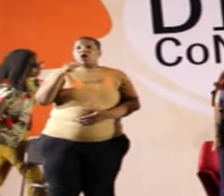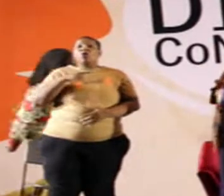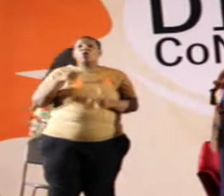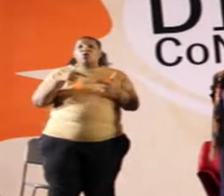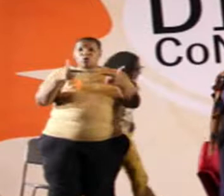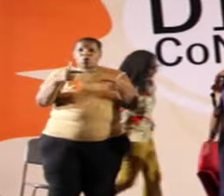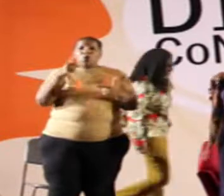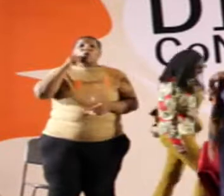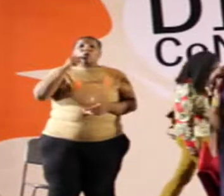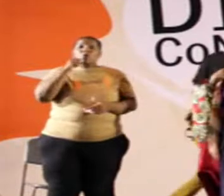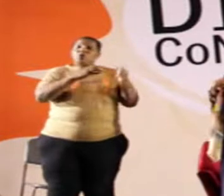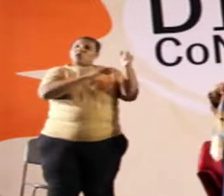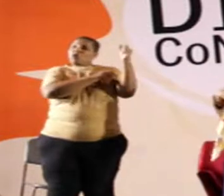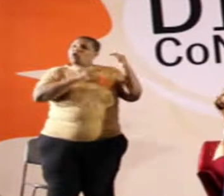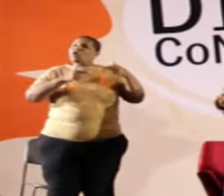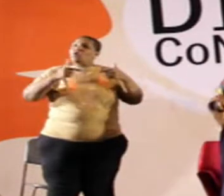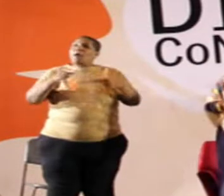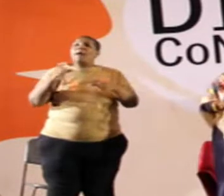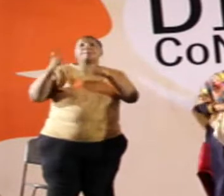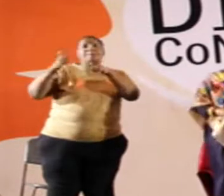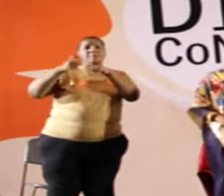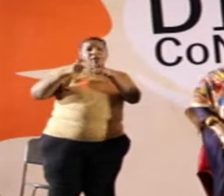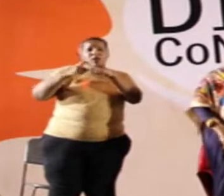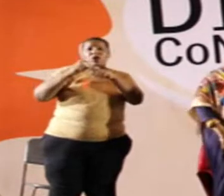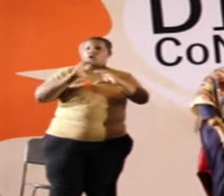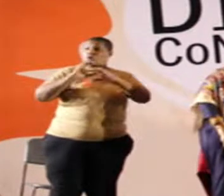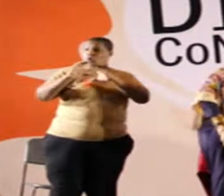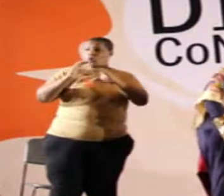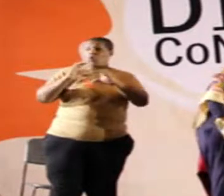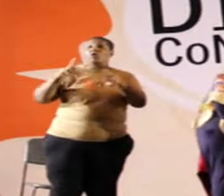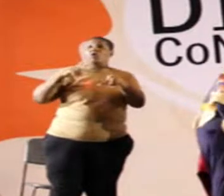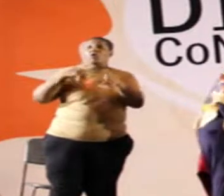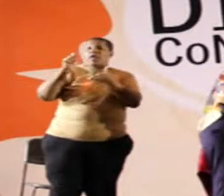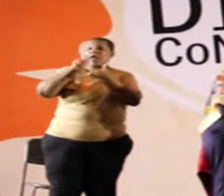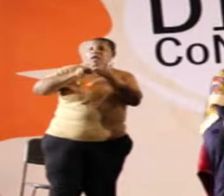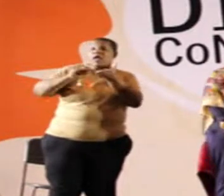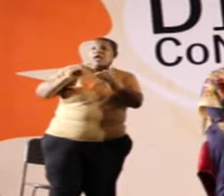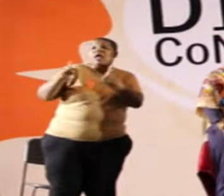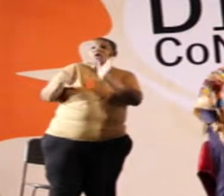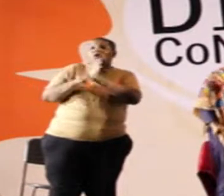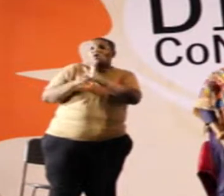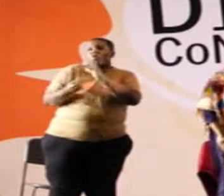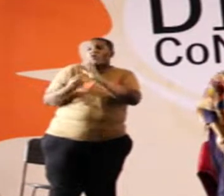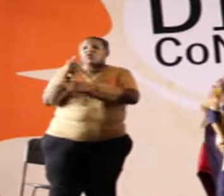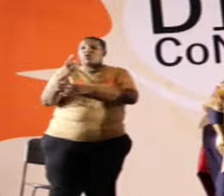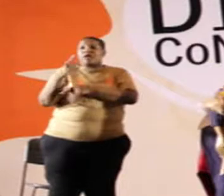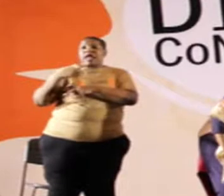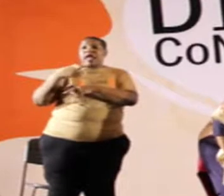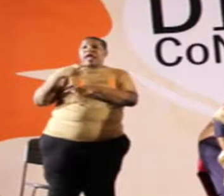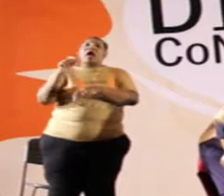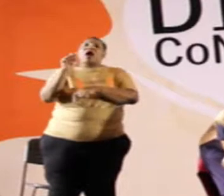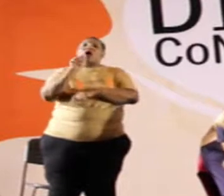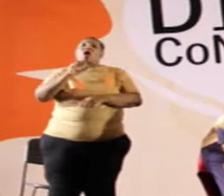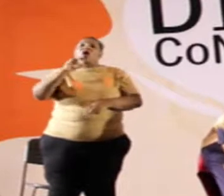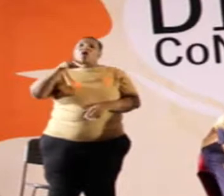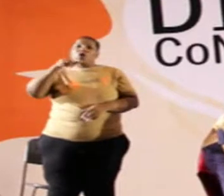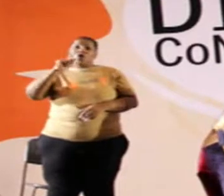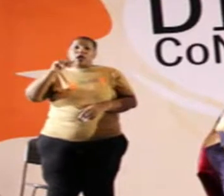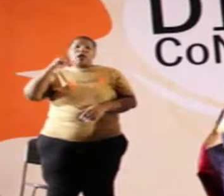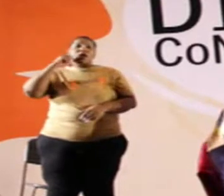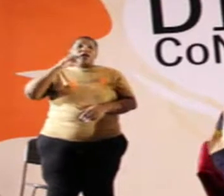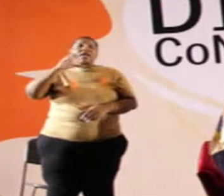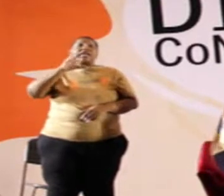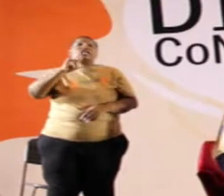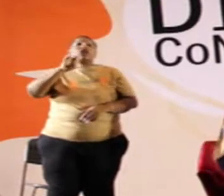Ativista feminista, médica, comunicóloga e autora cofundadora da organização não-governamental Crioula.